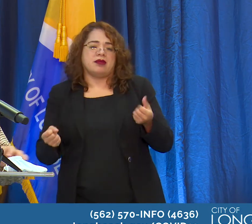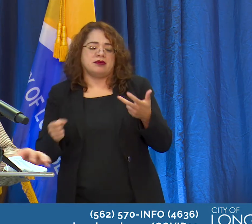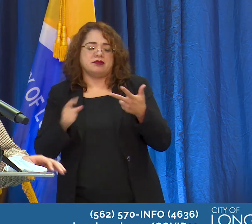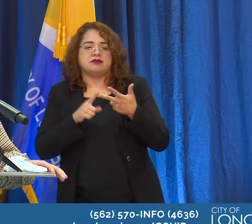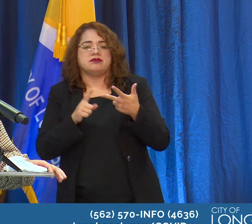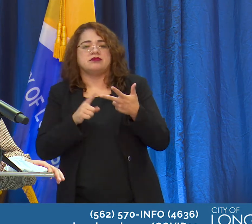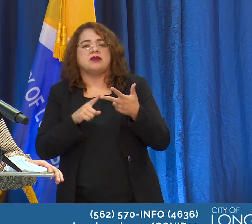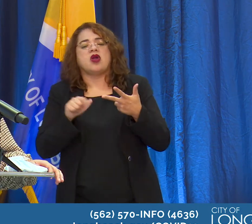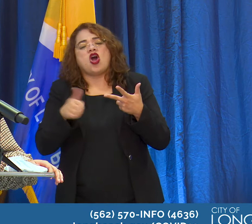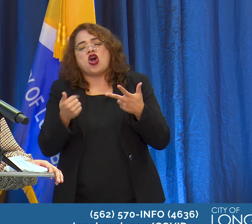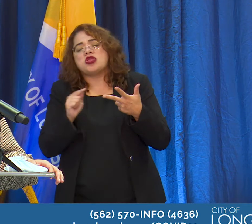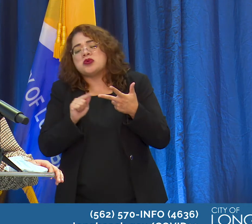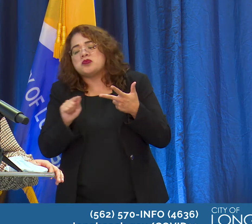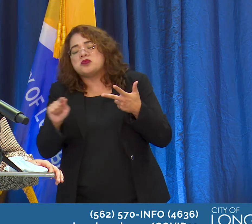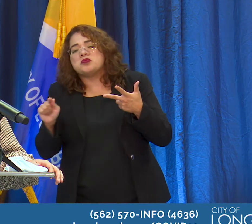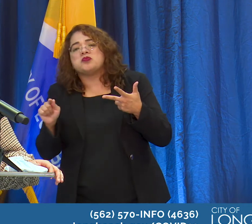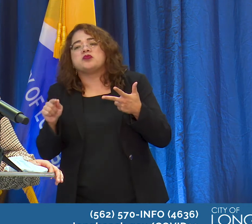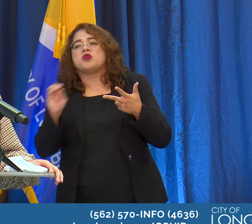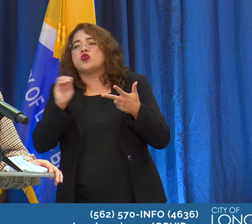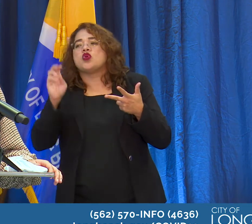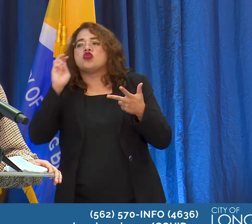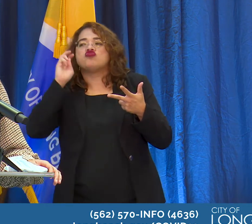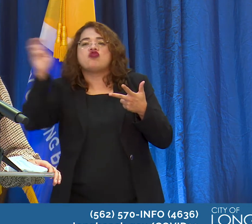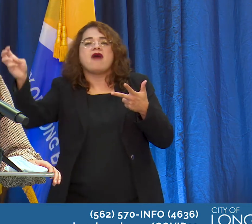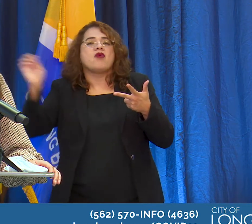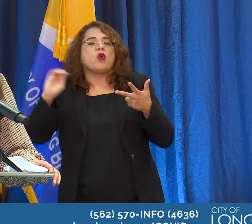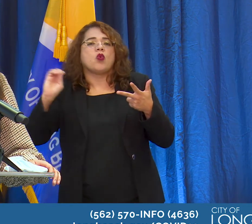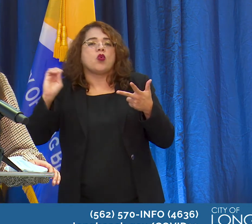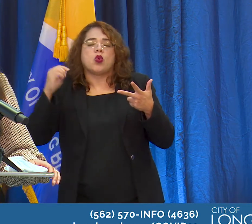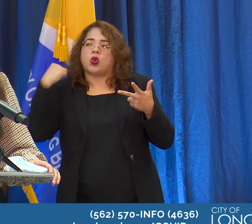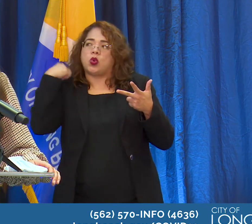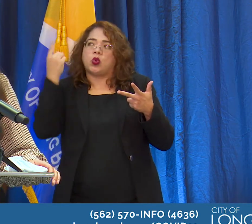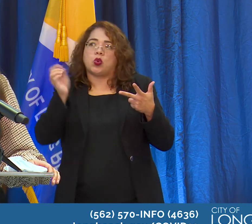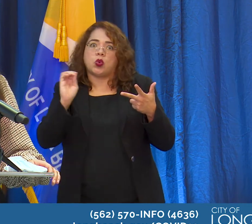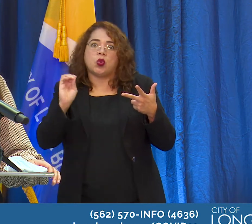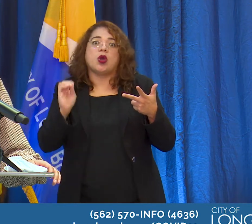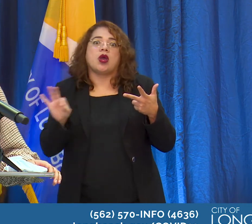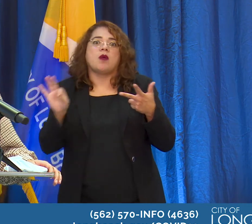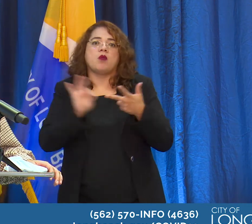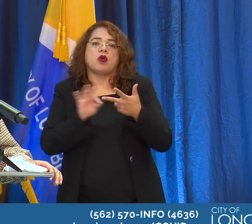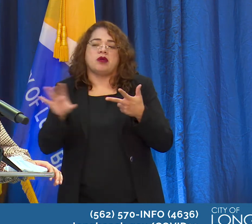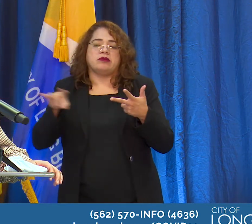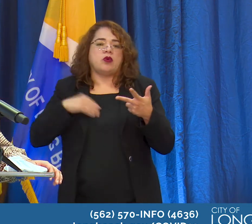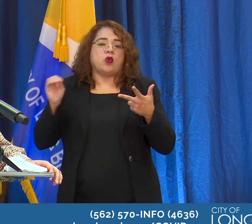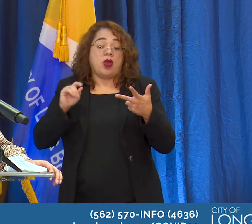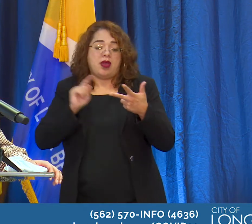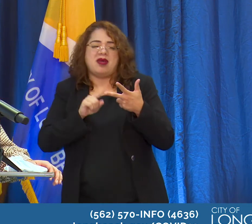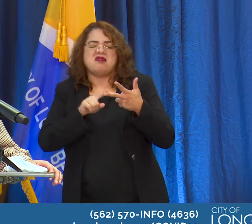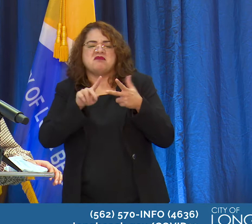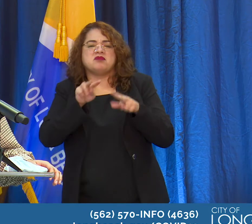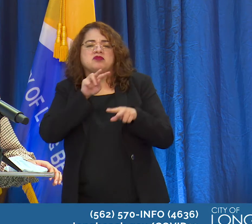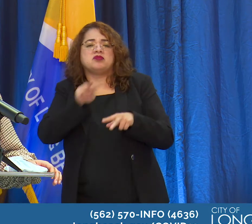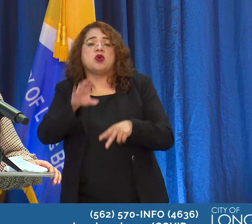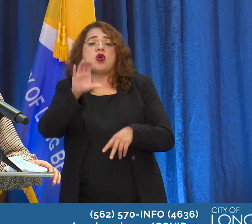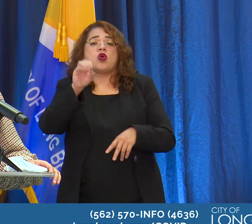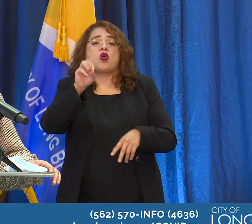también existen algunas restricciones de viaje. Por favor, visite